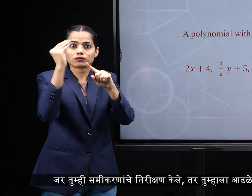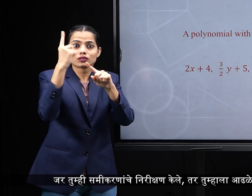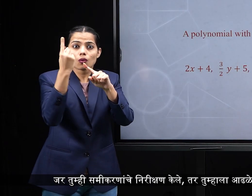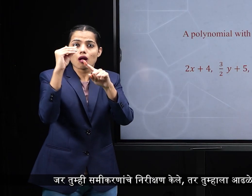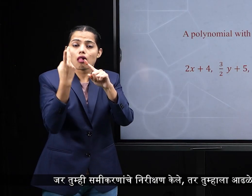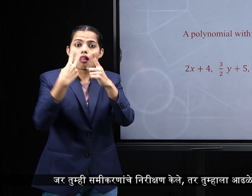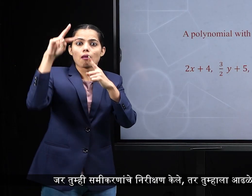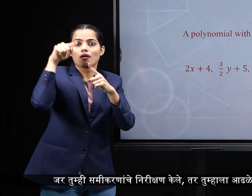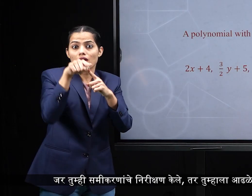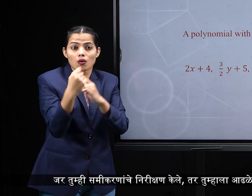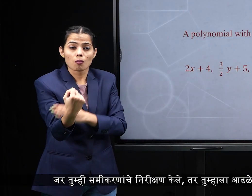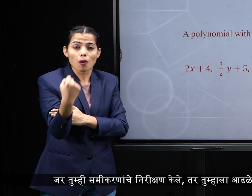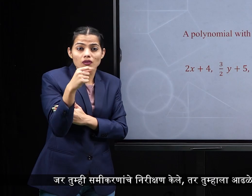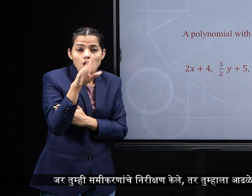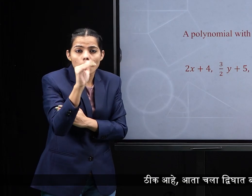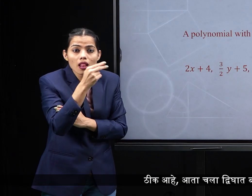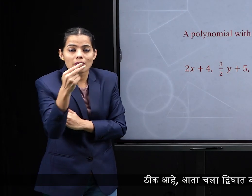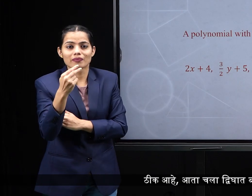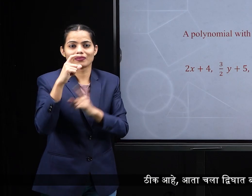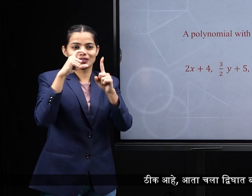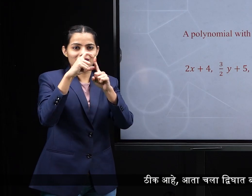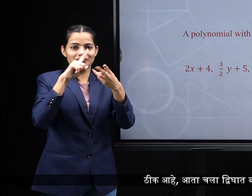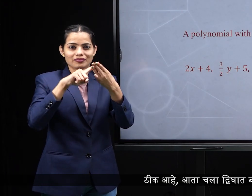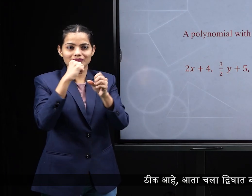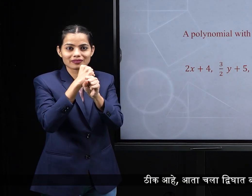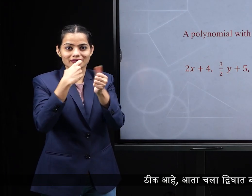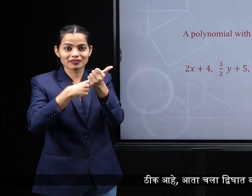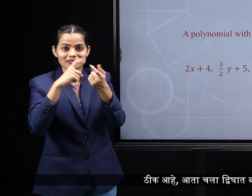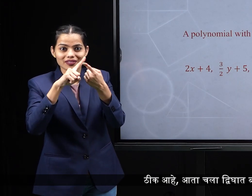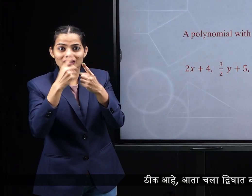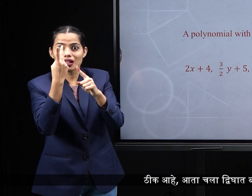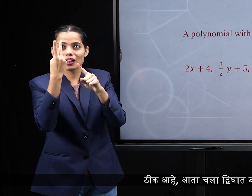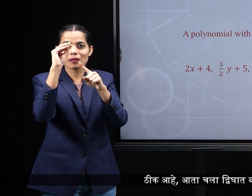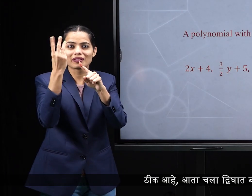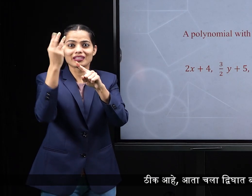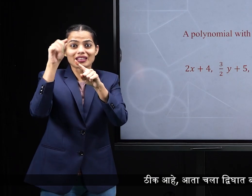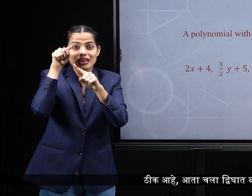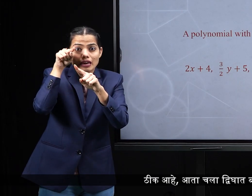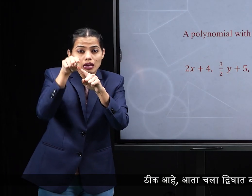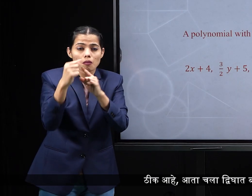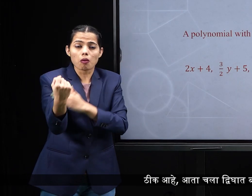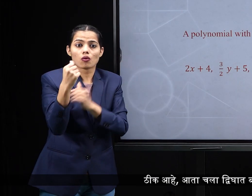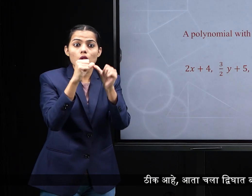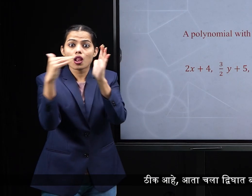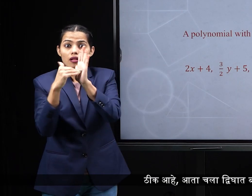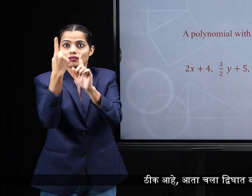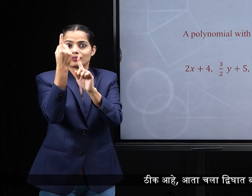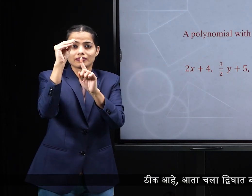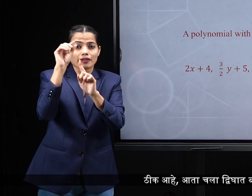संख्येमध्ये ज्याला घातांक 1 आहे, 1 हा त्या बहुपदीची सर्वाधिक घातांक आहे म्हणून त्याला रेषीय